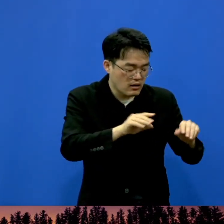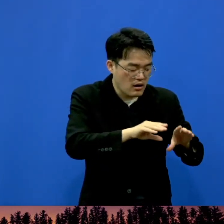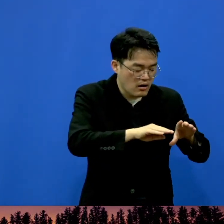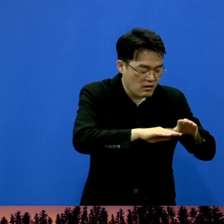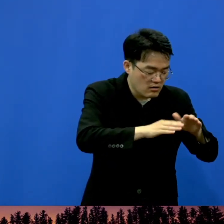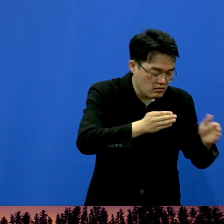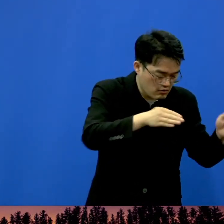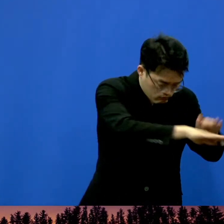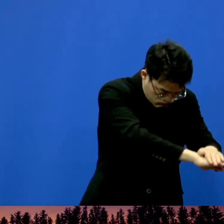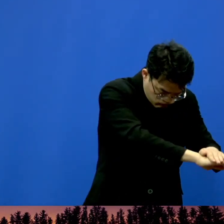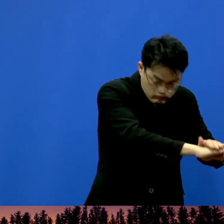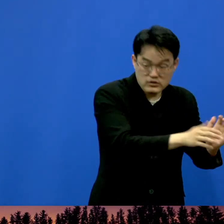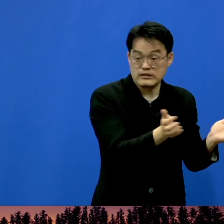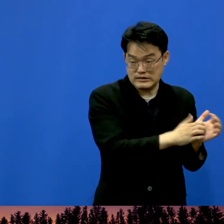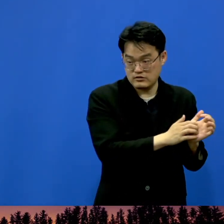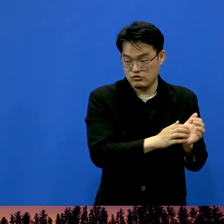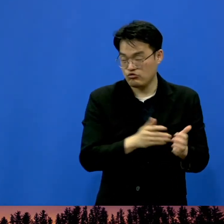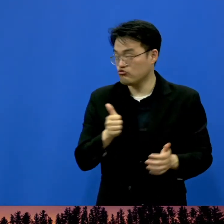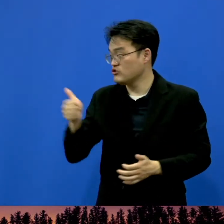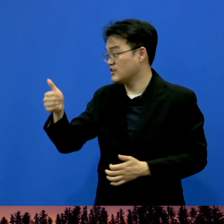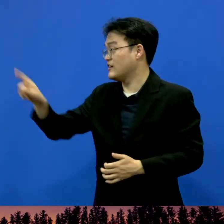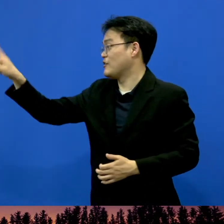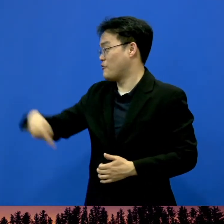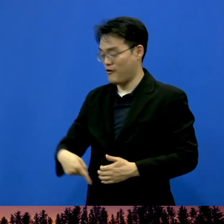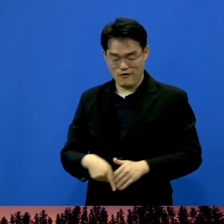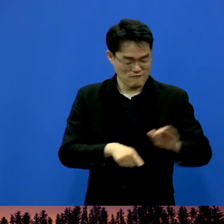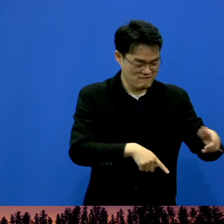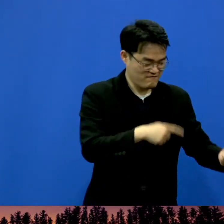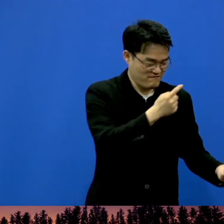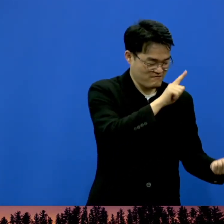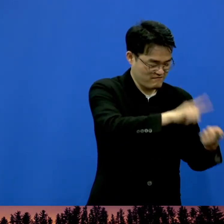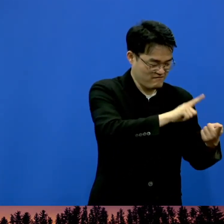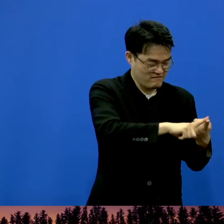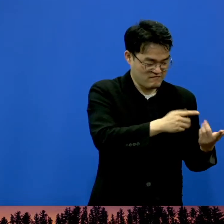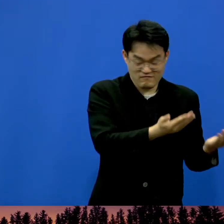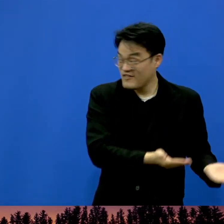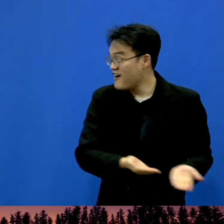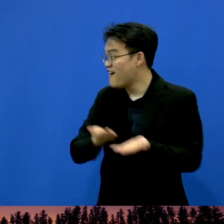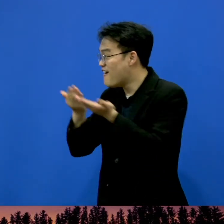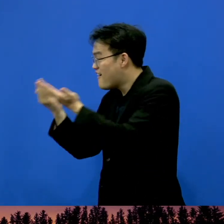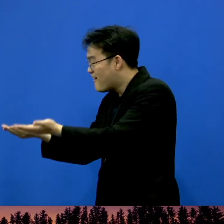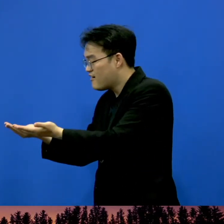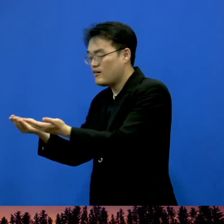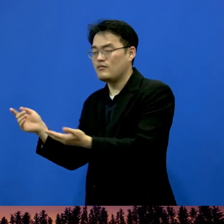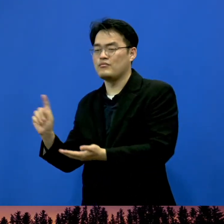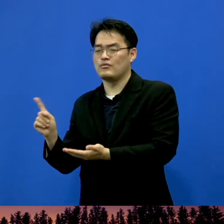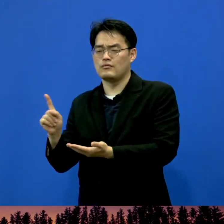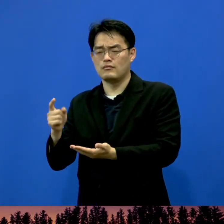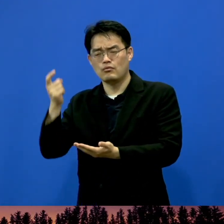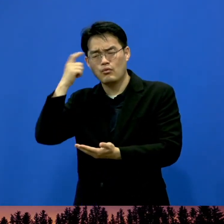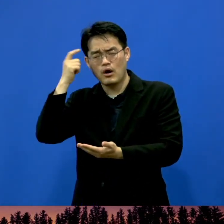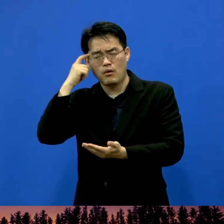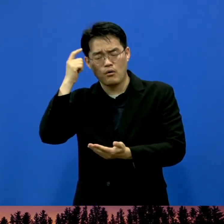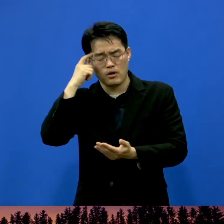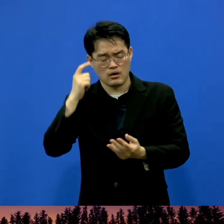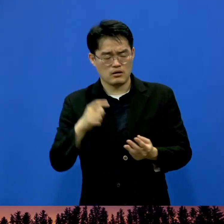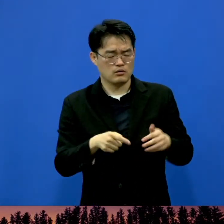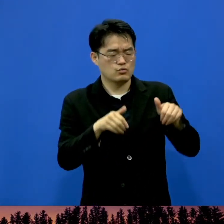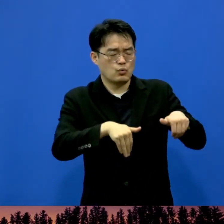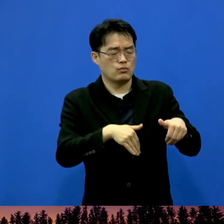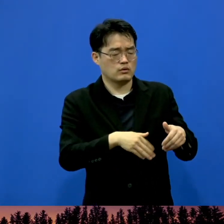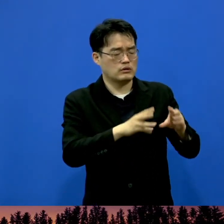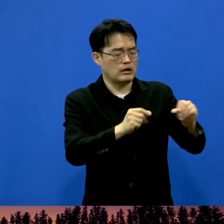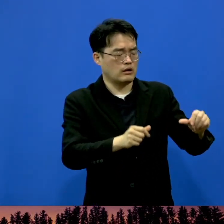묻어버렸어요. 자, 그럼 왜 이 한 달란트 받은 종은 달란트를 땅에 묻었을까라는 질문입니다. 왜 땅에 묻어버렸느냐는